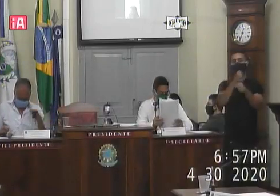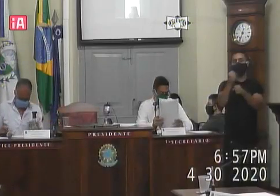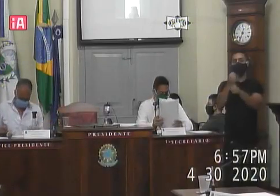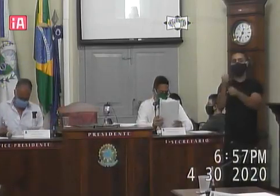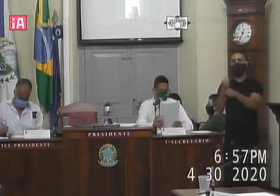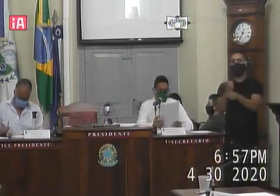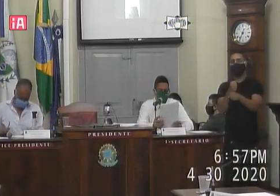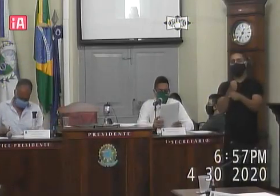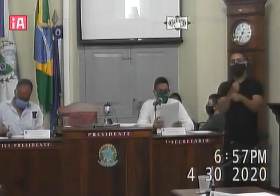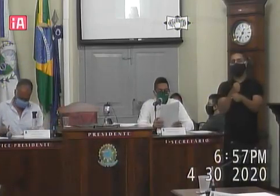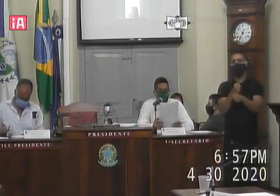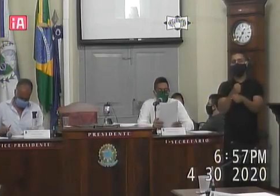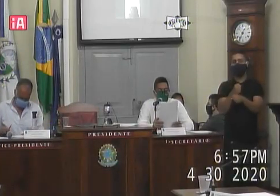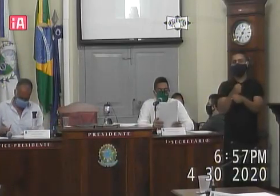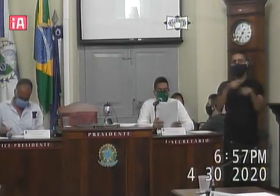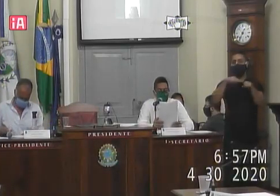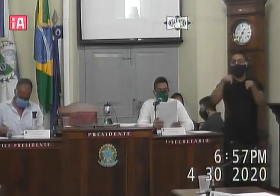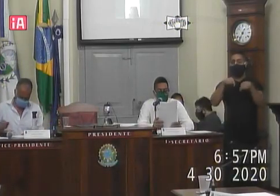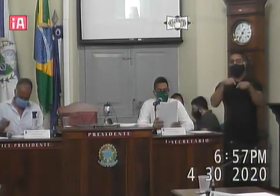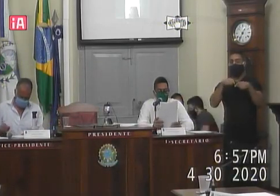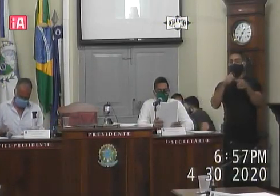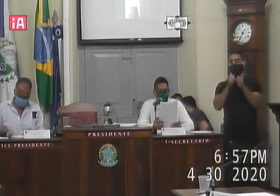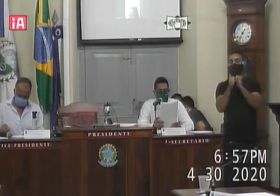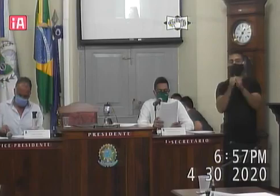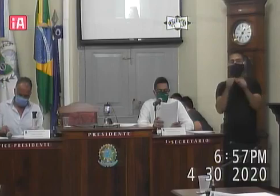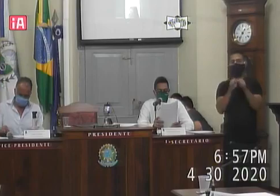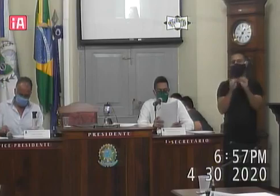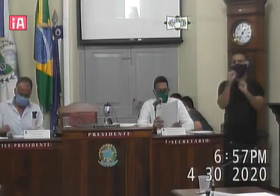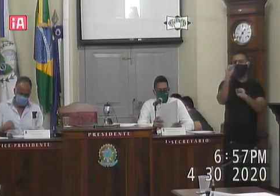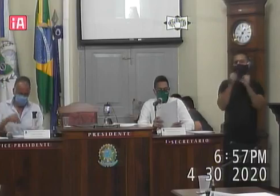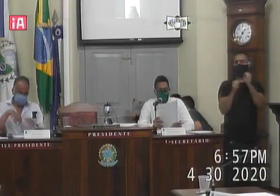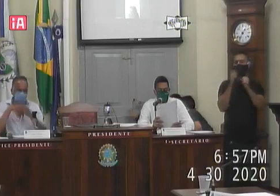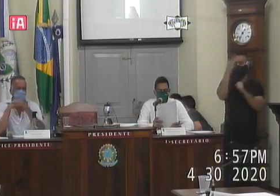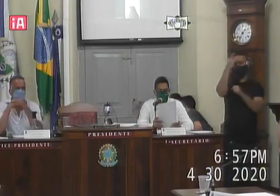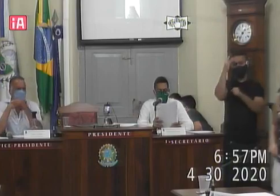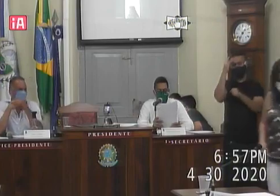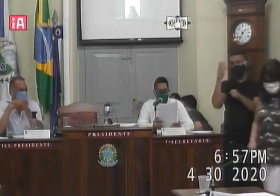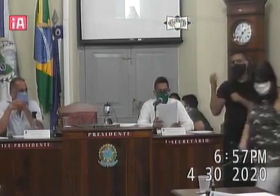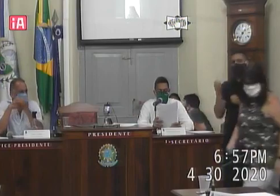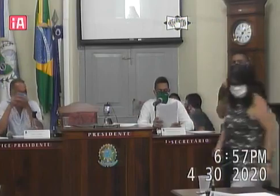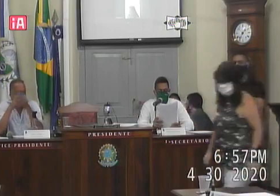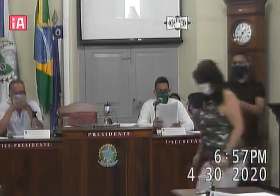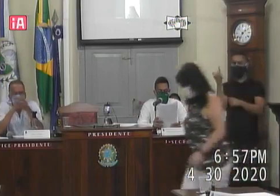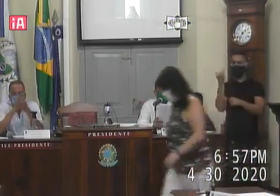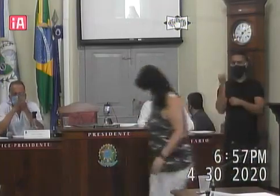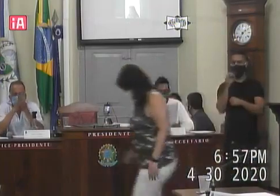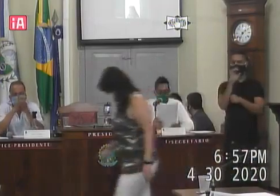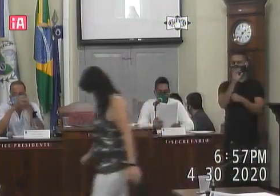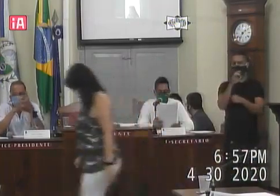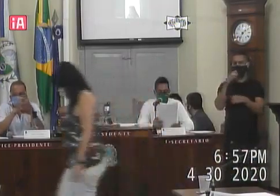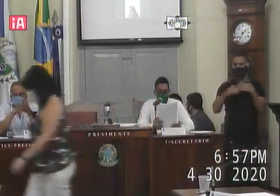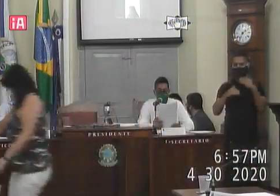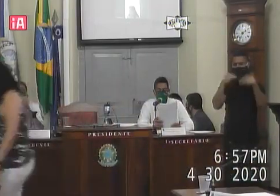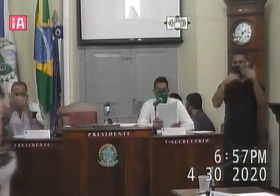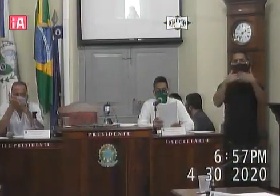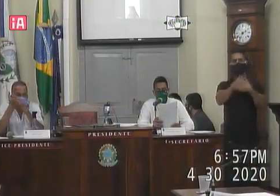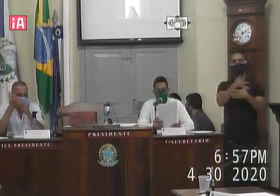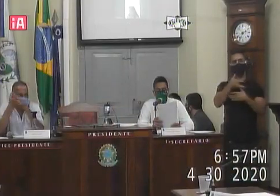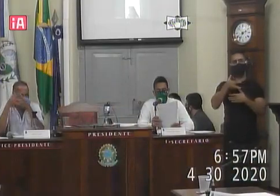poliesportiva do bairro Biquinha. A atividade física praticada pelos moradores é de muita importância para um desenvolvimento mais saudável